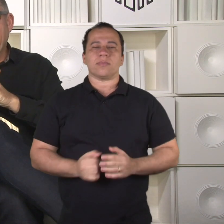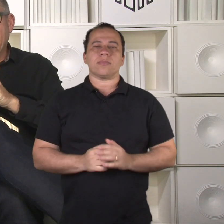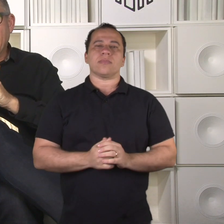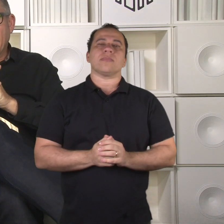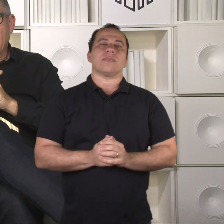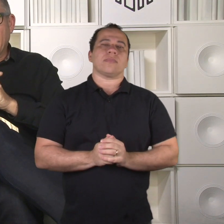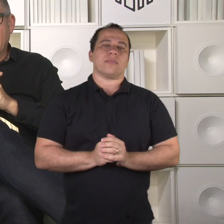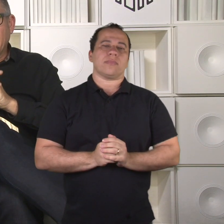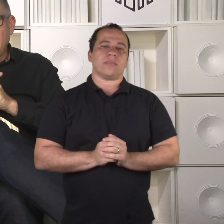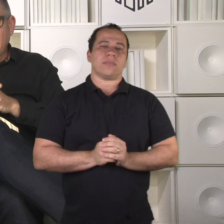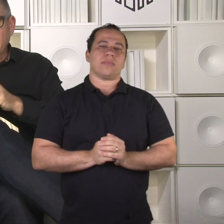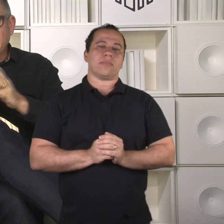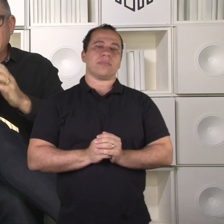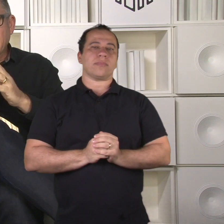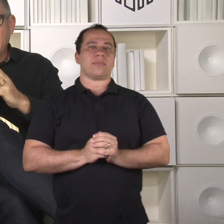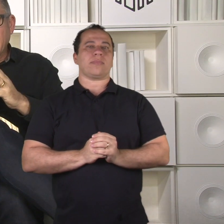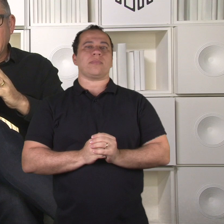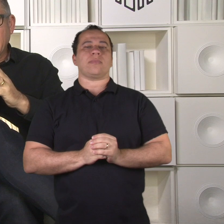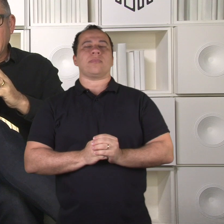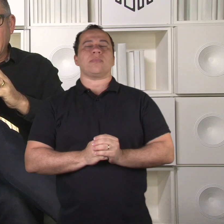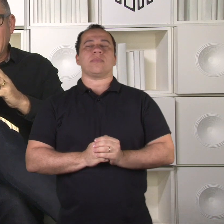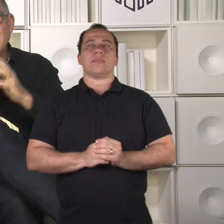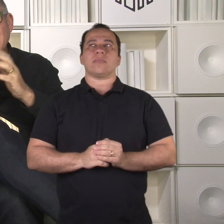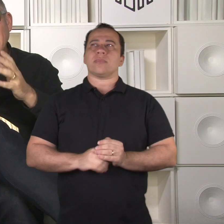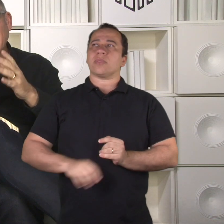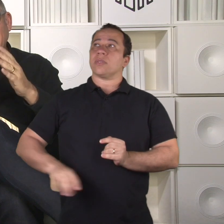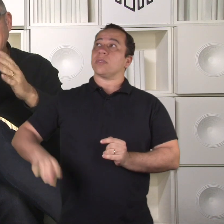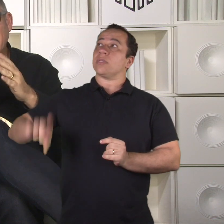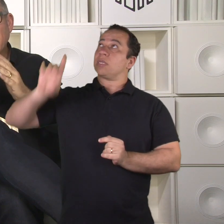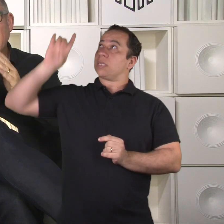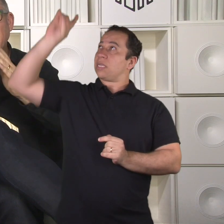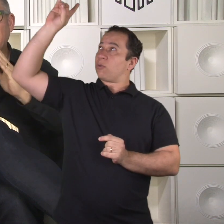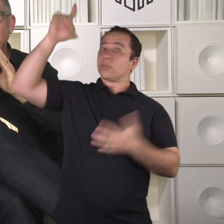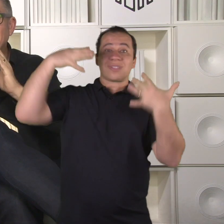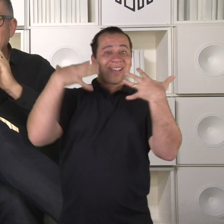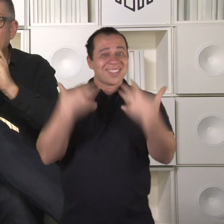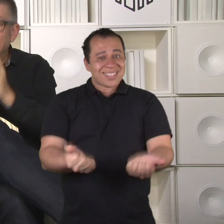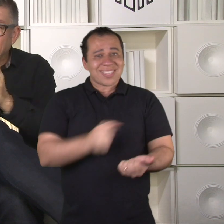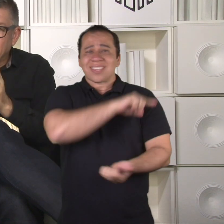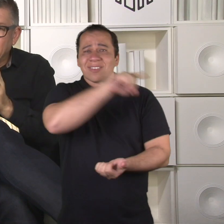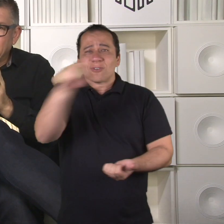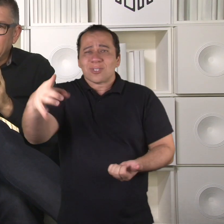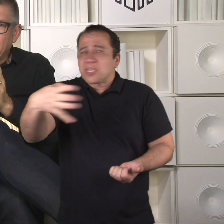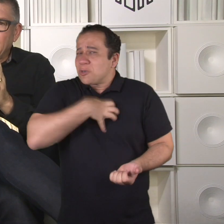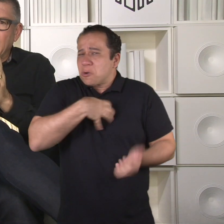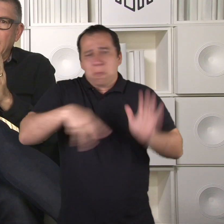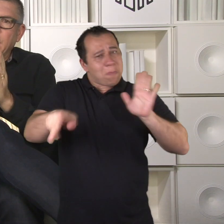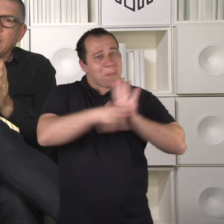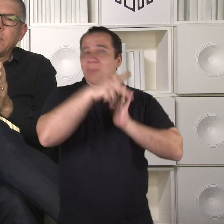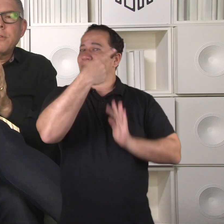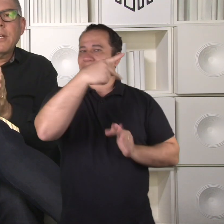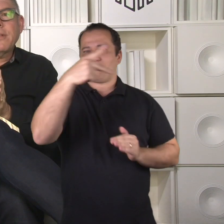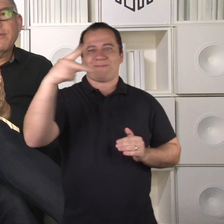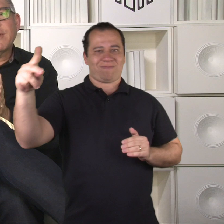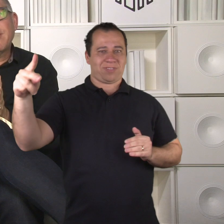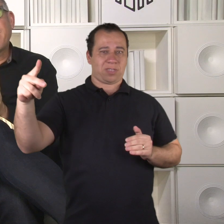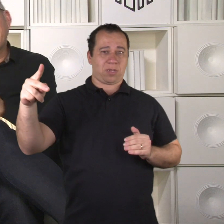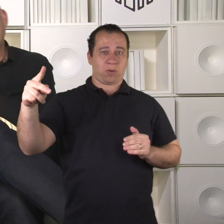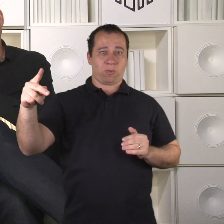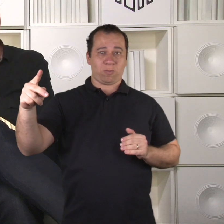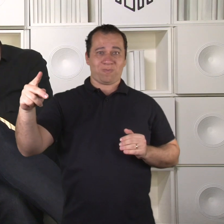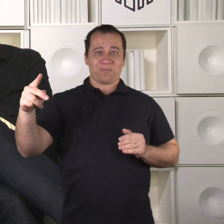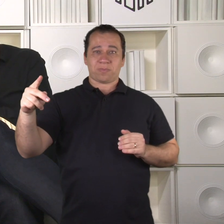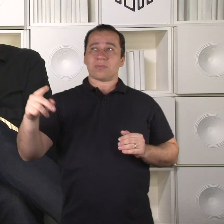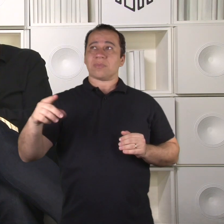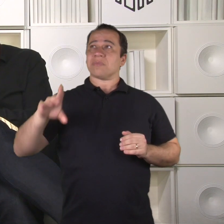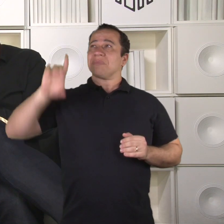assim: Deus, ele aceita você do jeito que você é e não do jeito que você